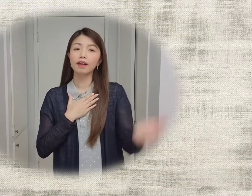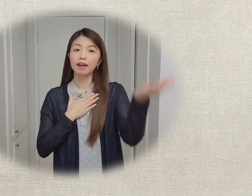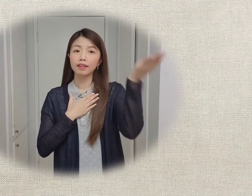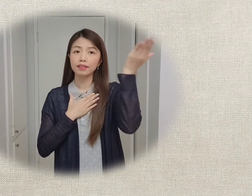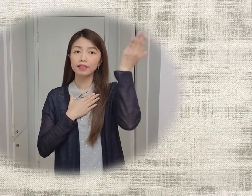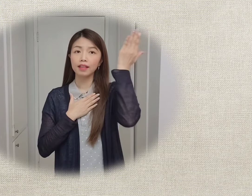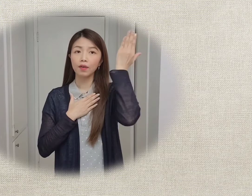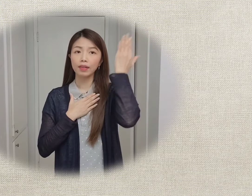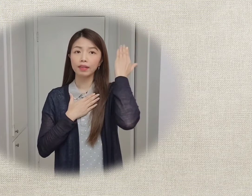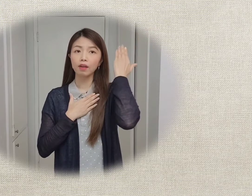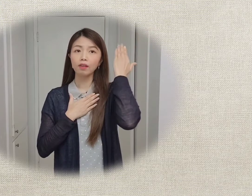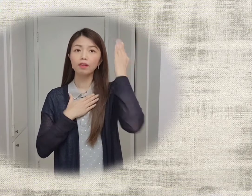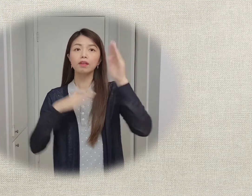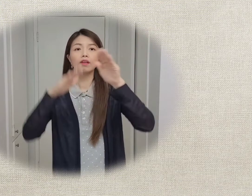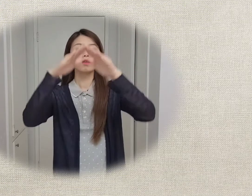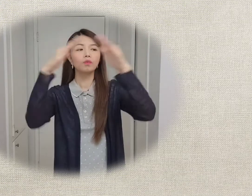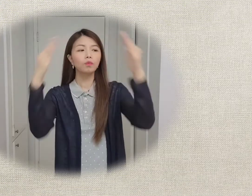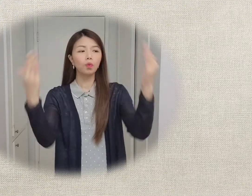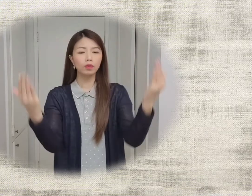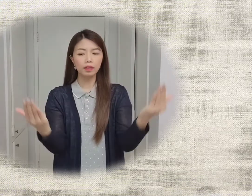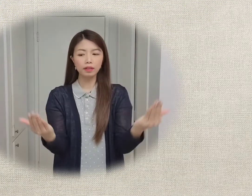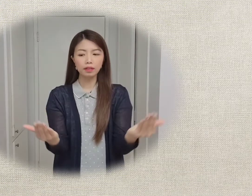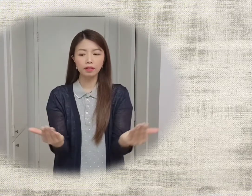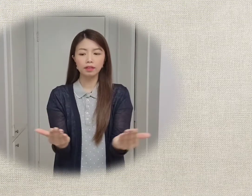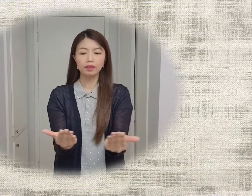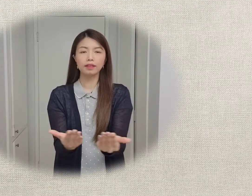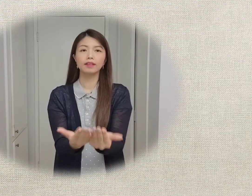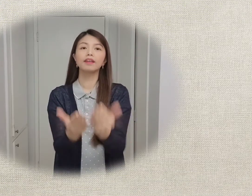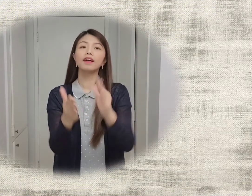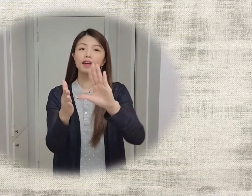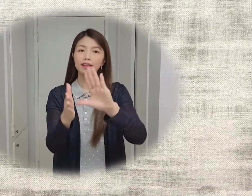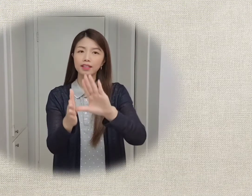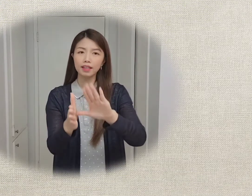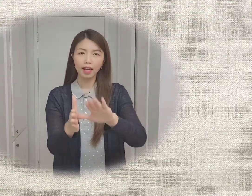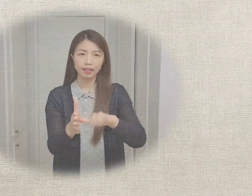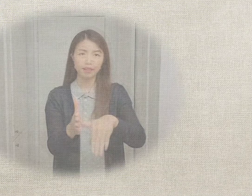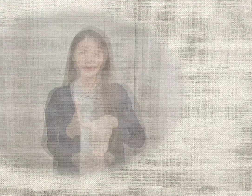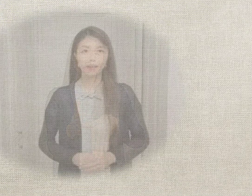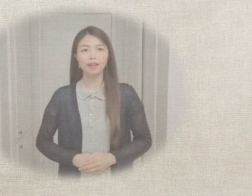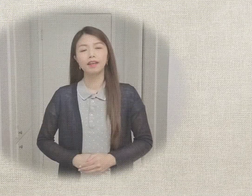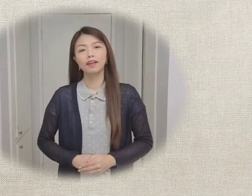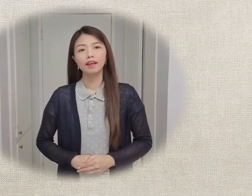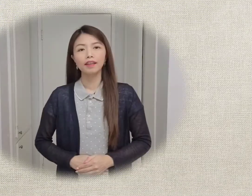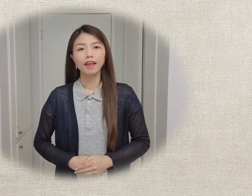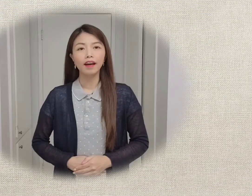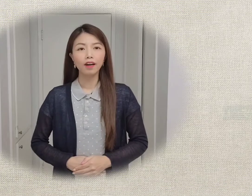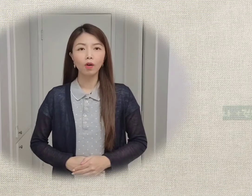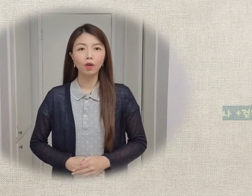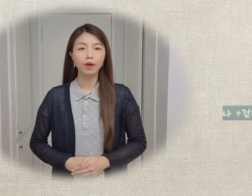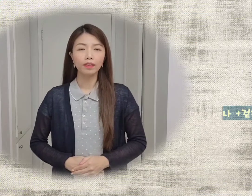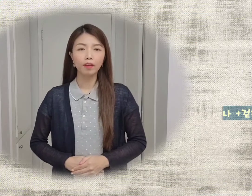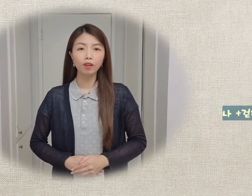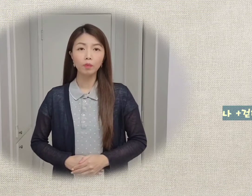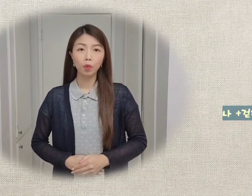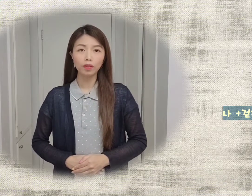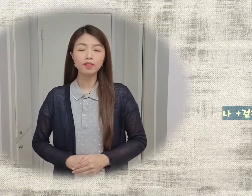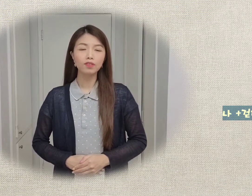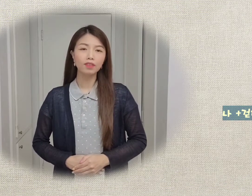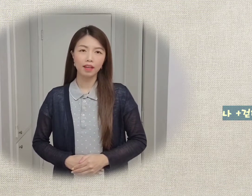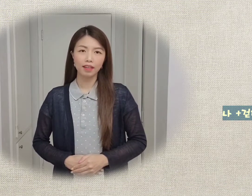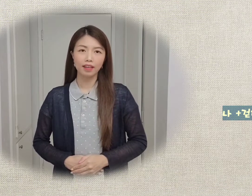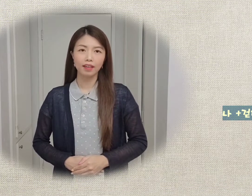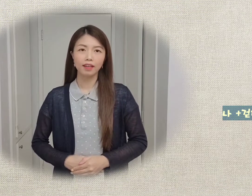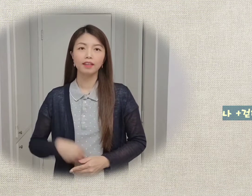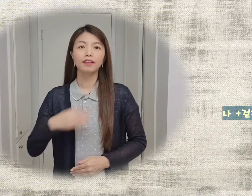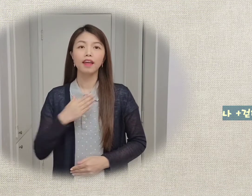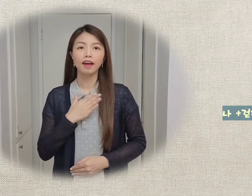내가 지나왔던 모든 시간이, 내가 걸어왔던